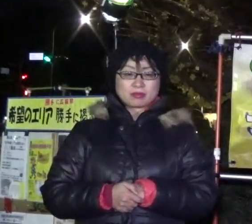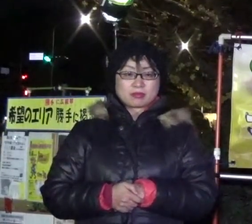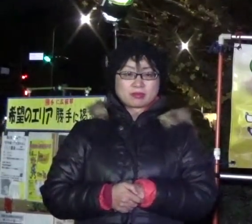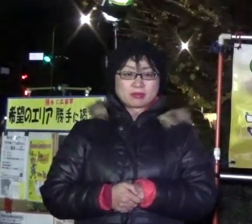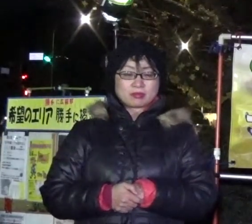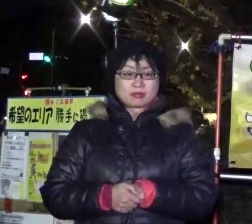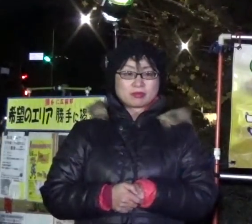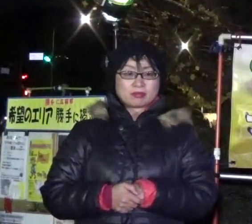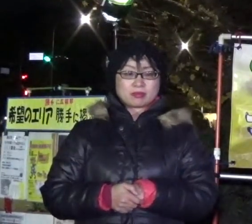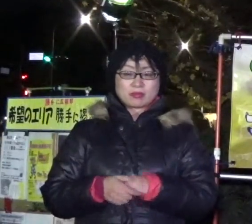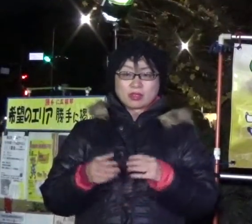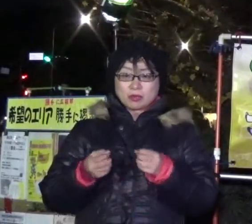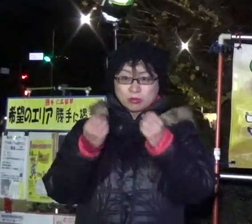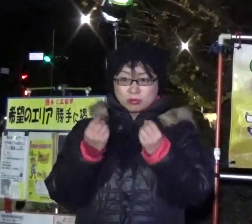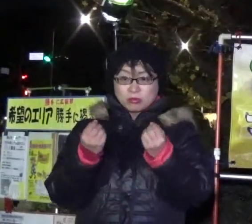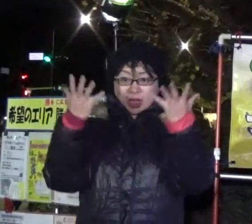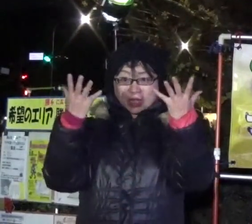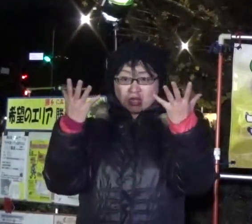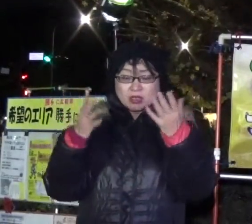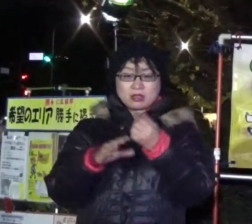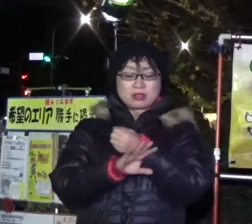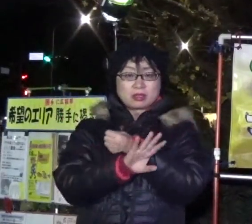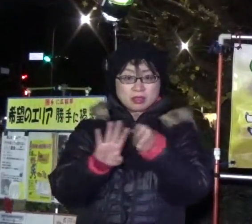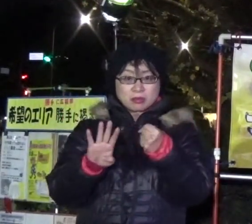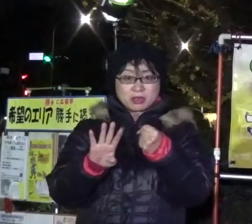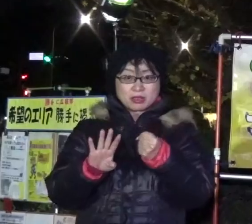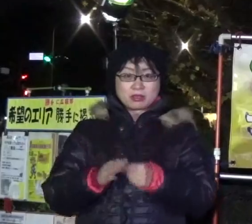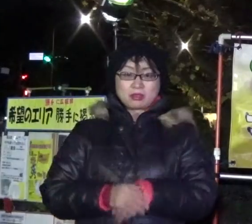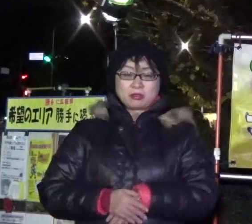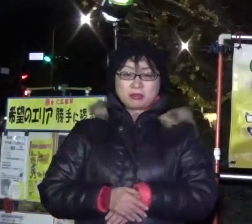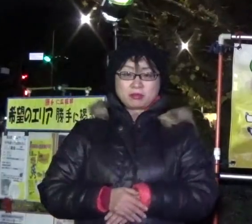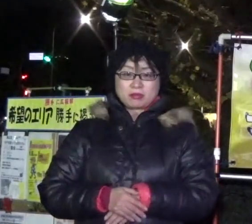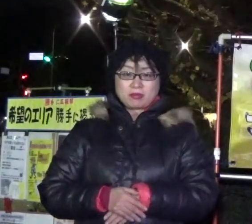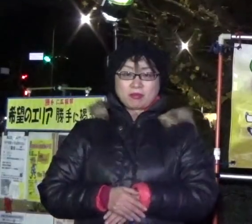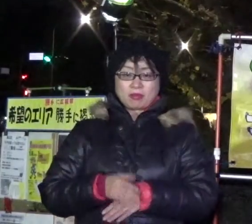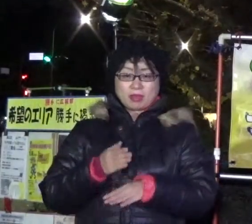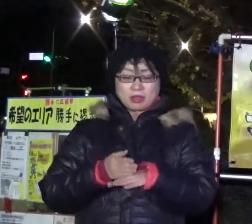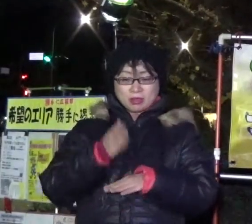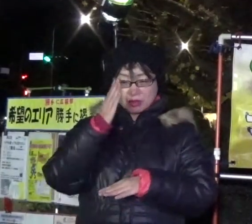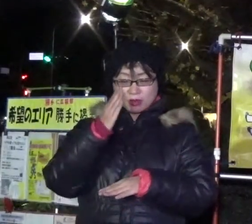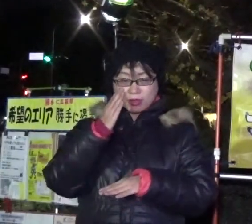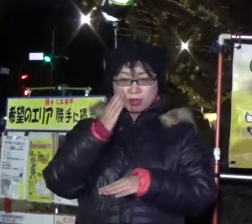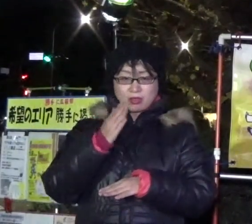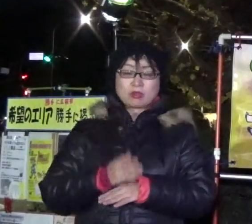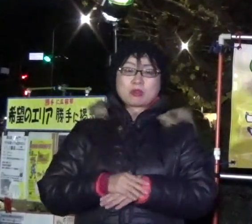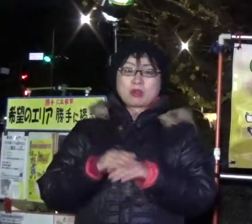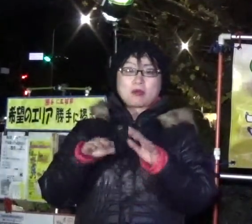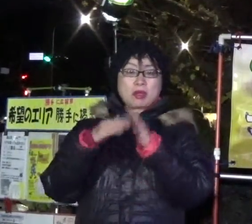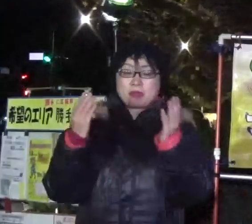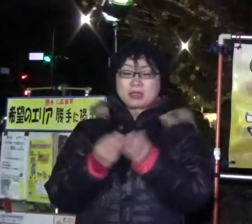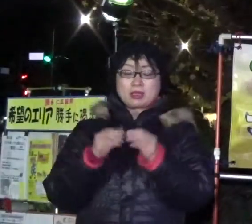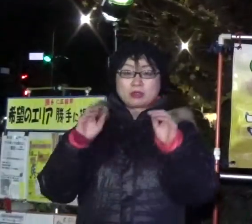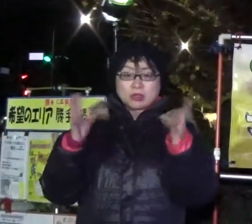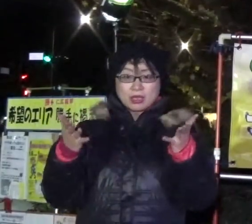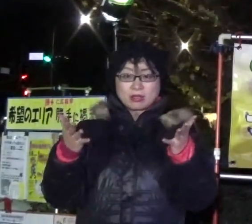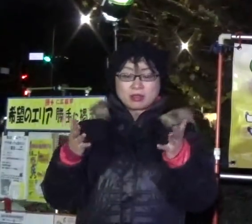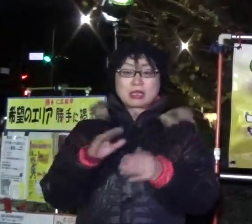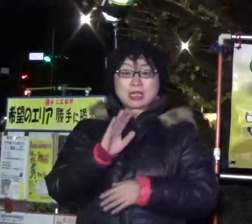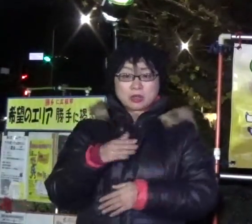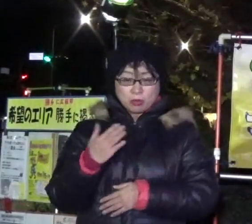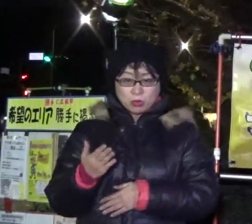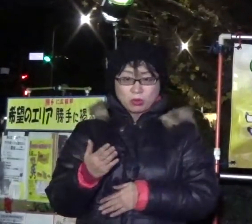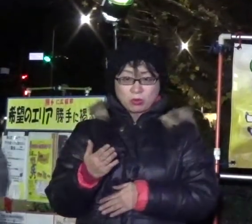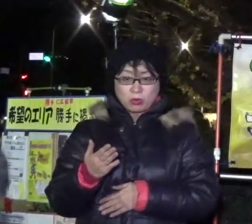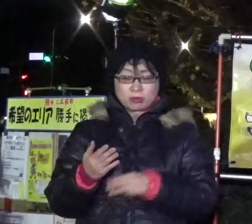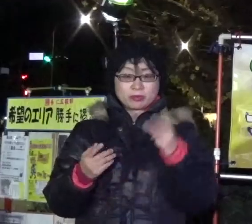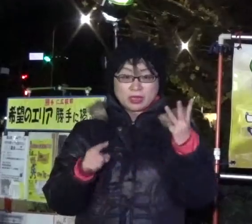まあ爆発した原発にね、私ね、感謝を捧げるつもりは全くありませんが、ただあの日以降ね、私本